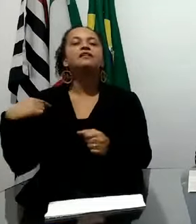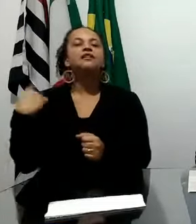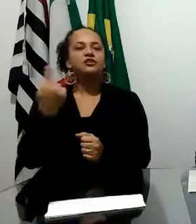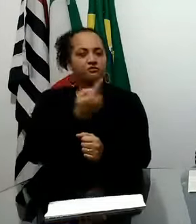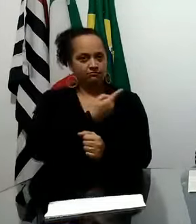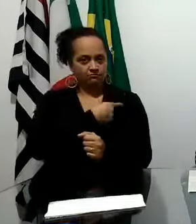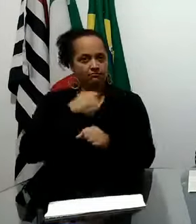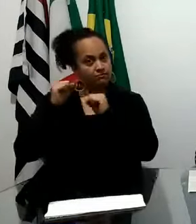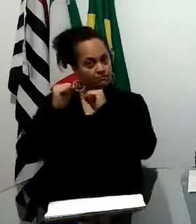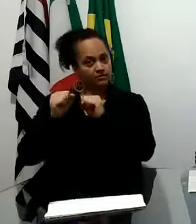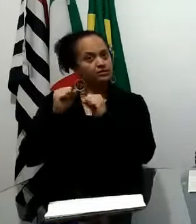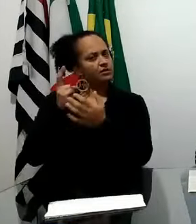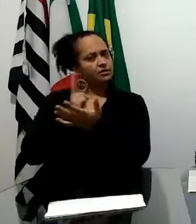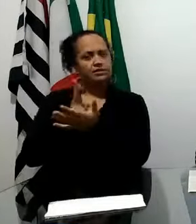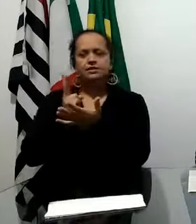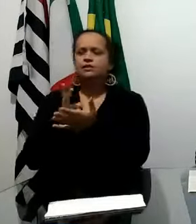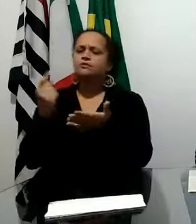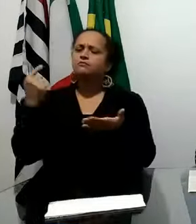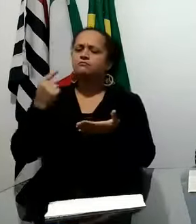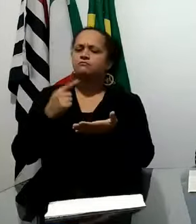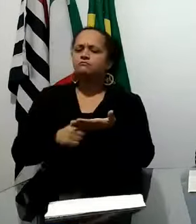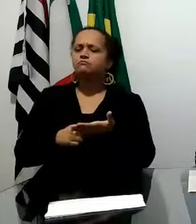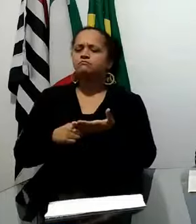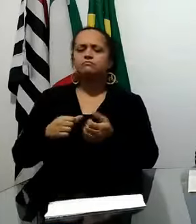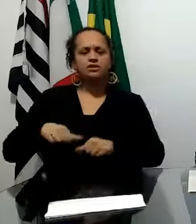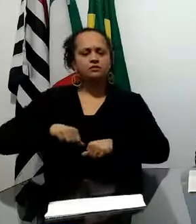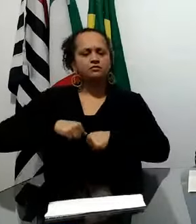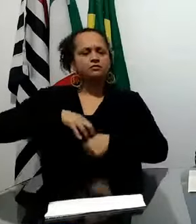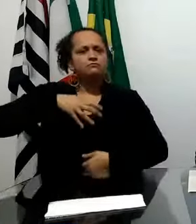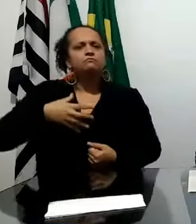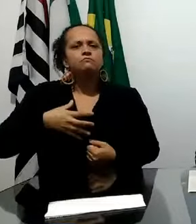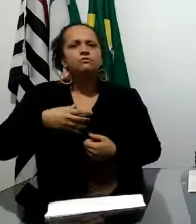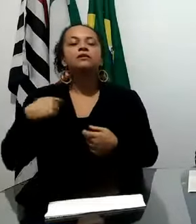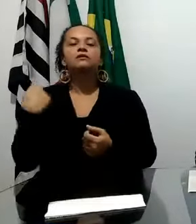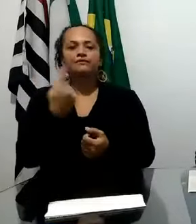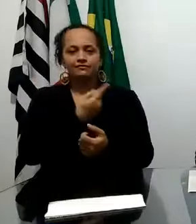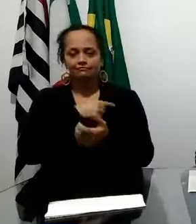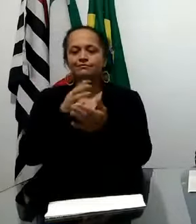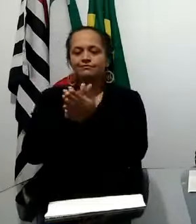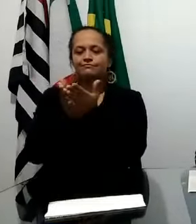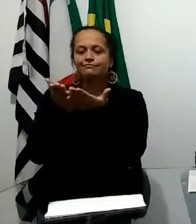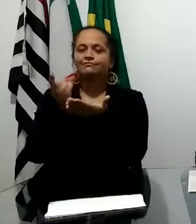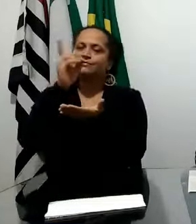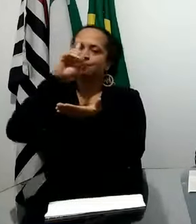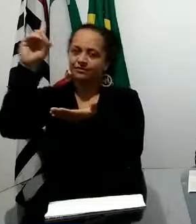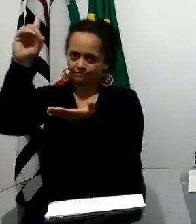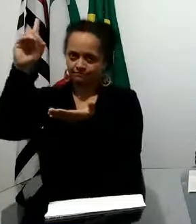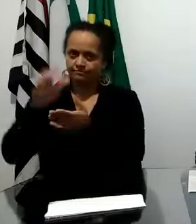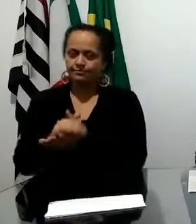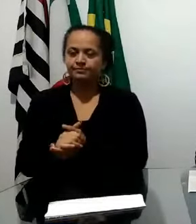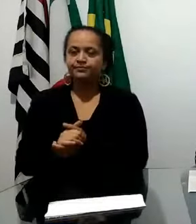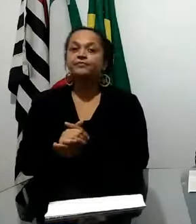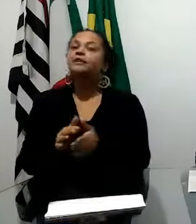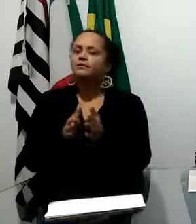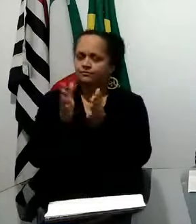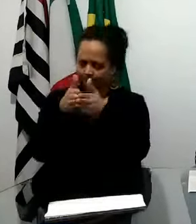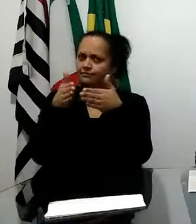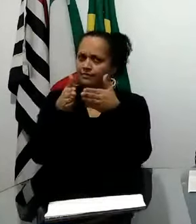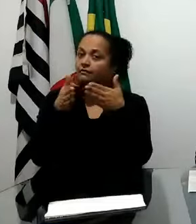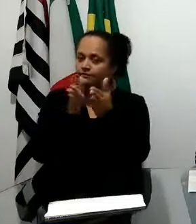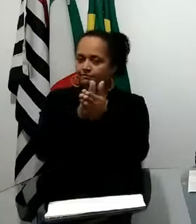venha se posicionar cada vez mais nas escrituras sagradas, tá bom? Eu quero que você abra a sua Bíblia, se você tiver com a sua Bíblia por